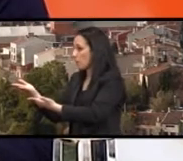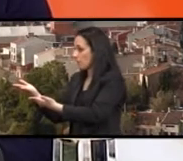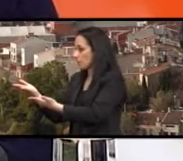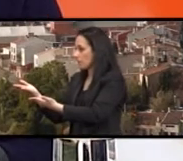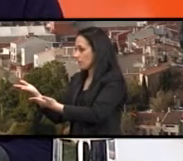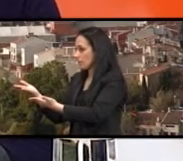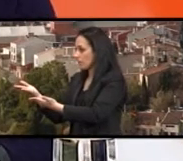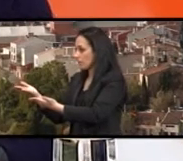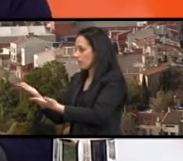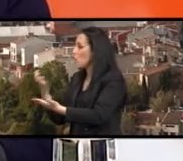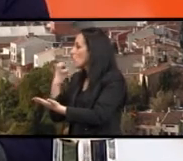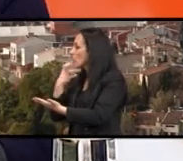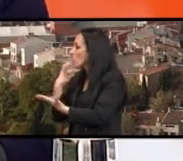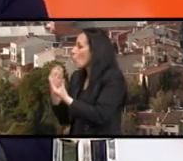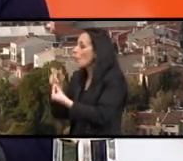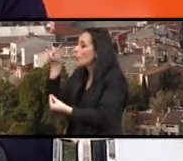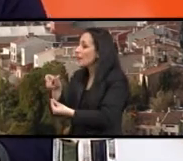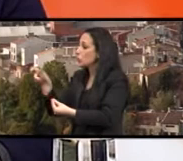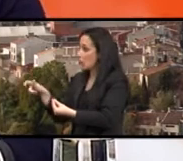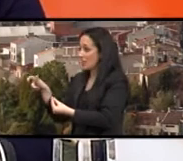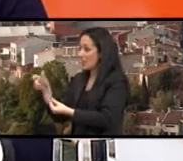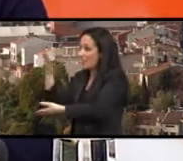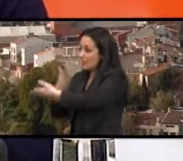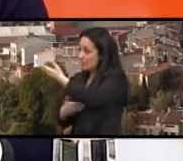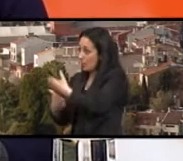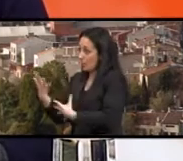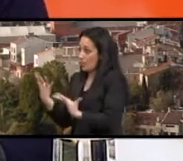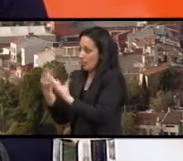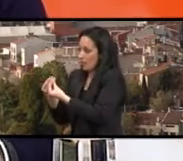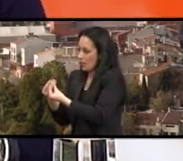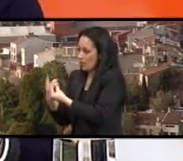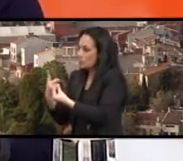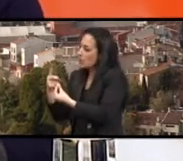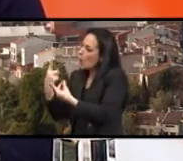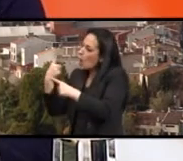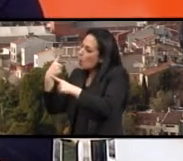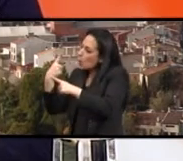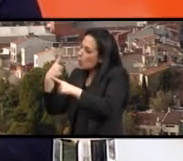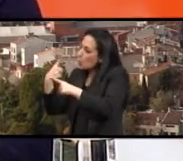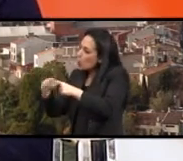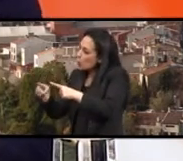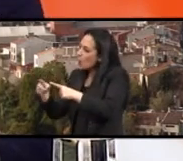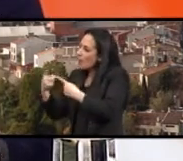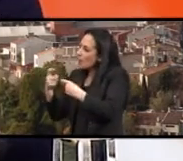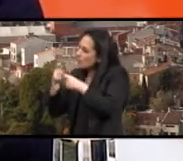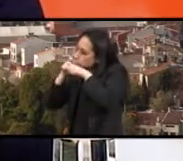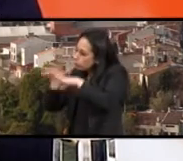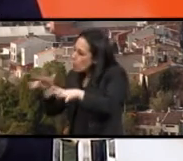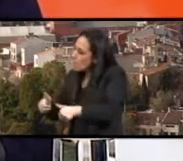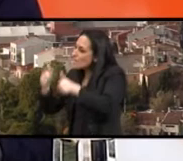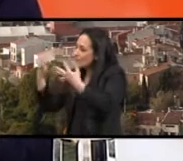Amb les persones amb discapacitat, una de les coses que més hem de promoure és la paciència, no?